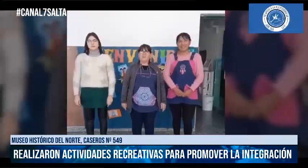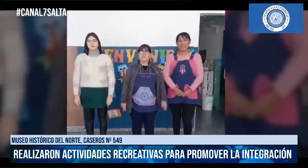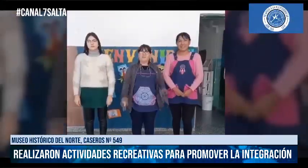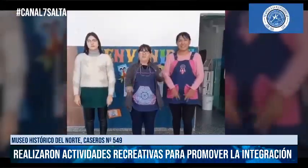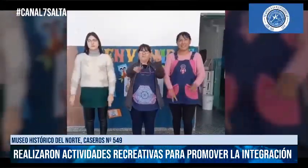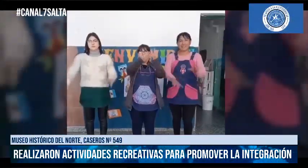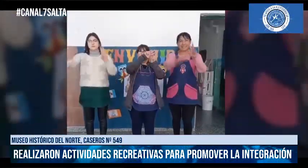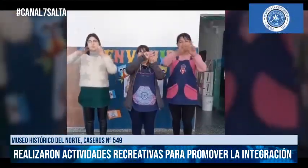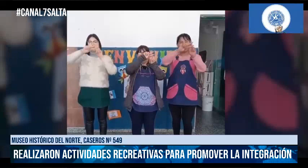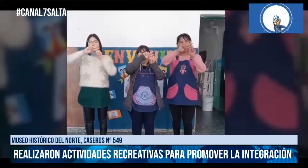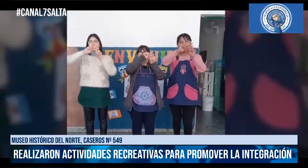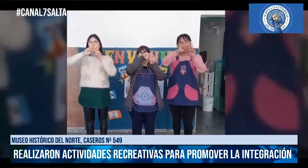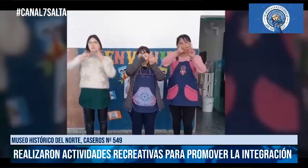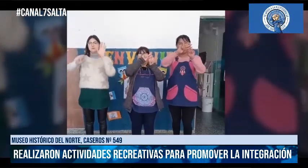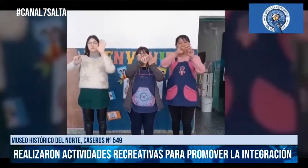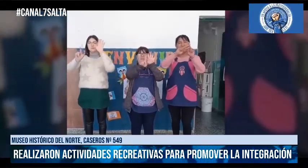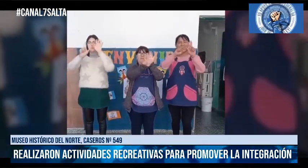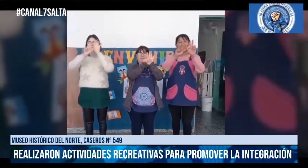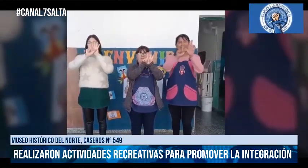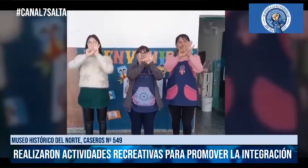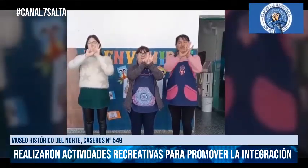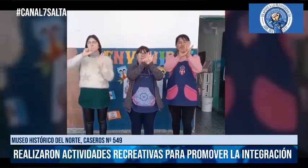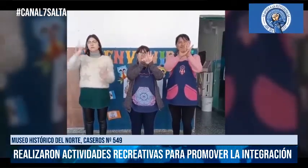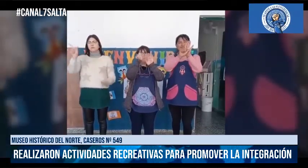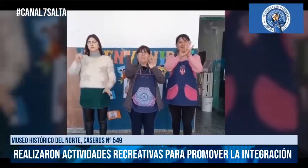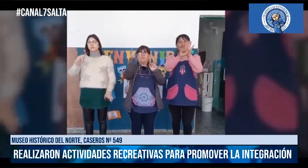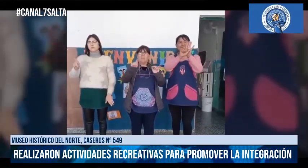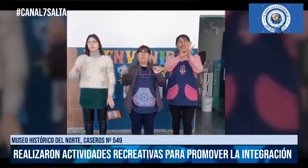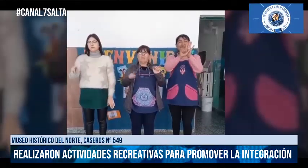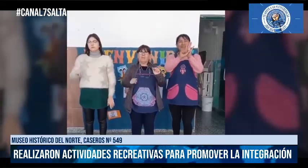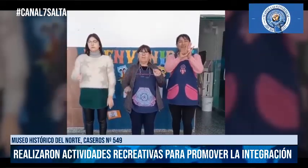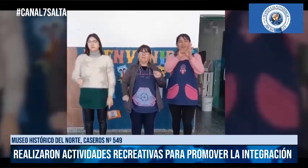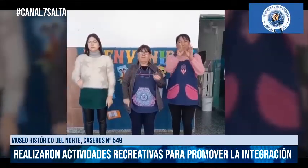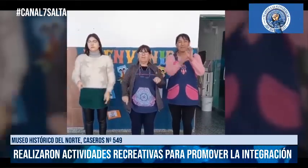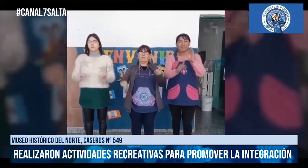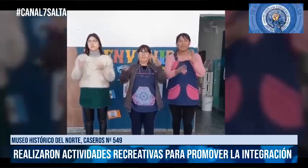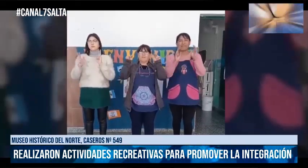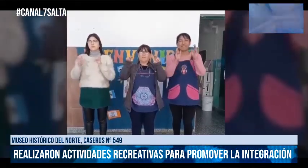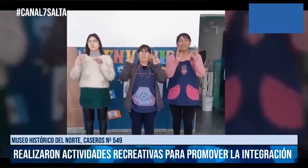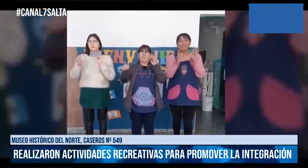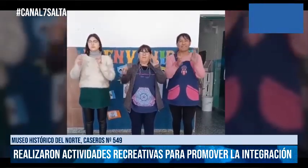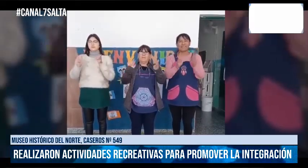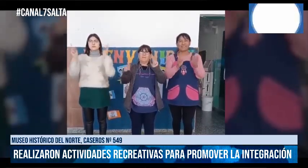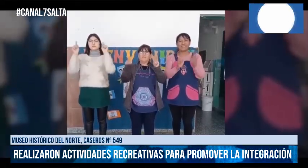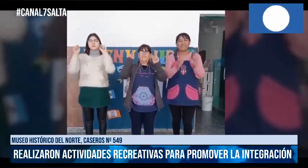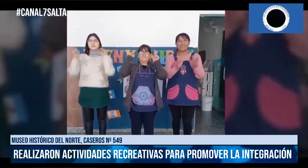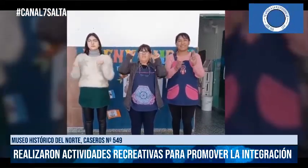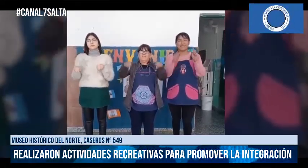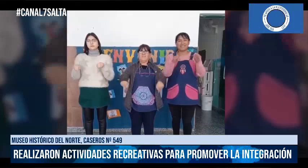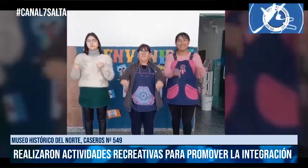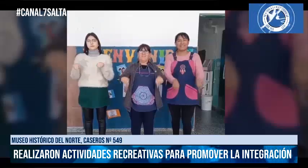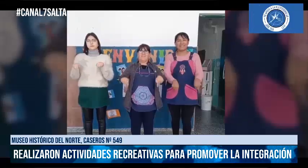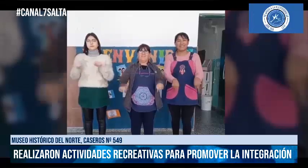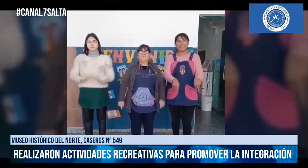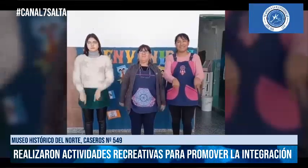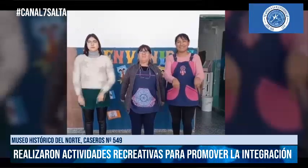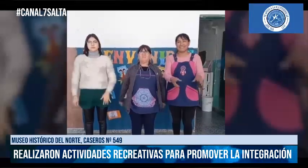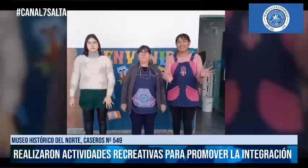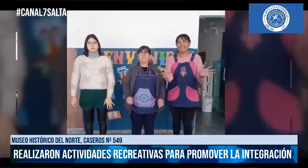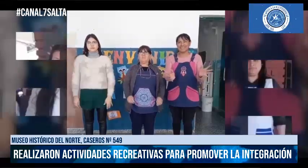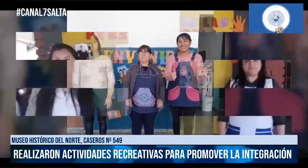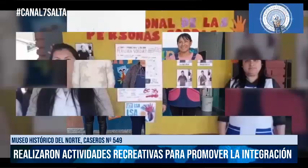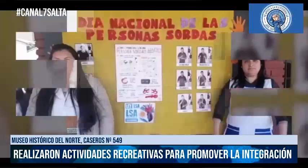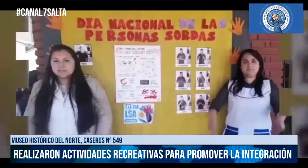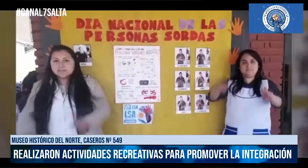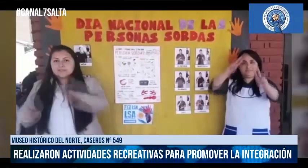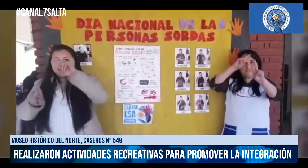Betina. Bueno, los chicos, claro. Yo soy metida por las pestañas, pero Betina. Entonces, bueno, yo soy Mariela. Y ellos también, los chicos de Huayco, dicen, yo